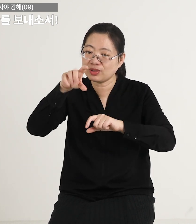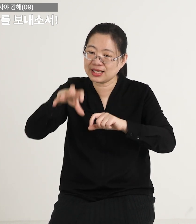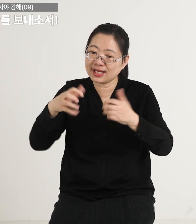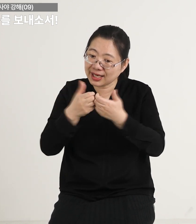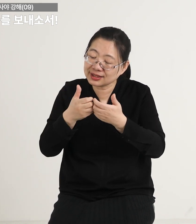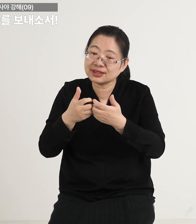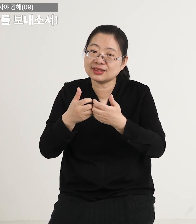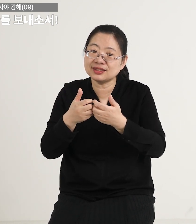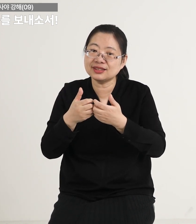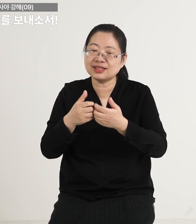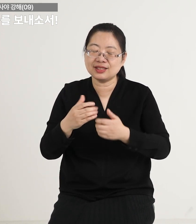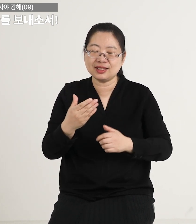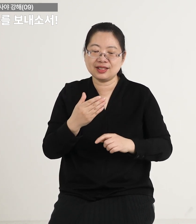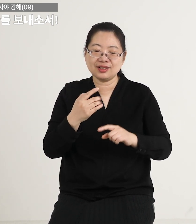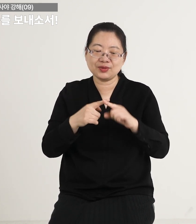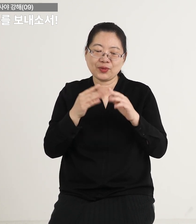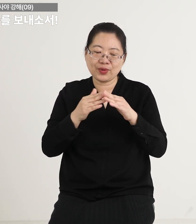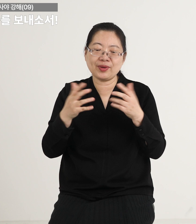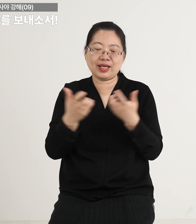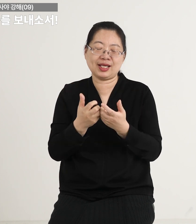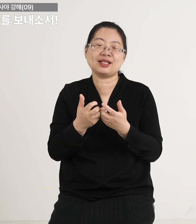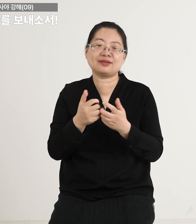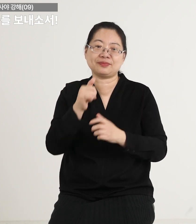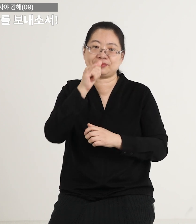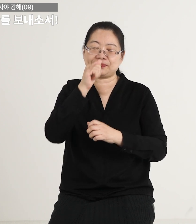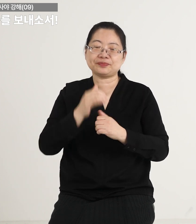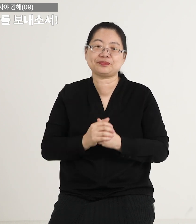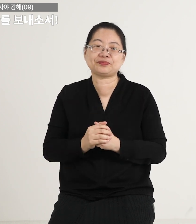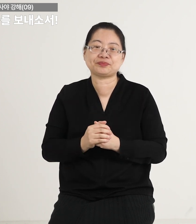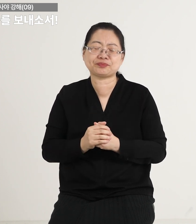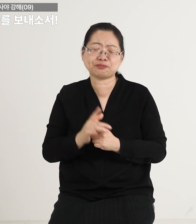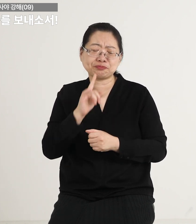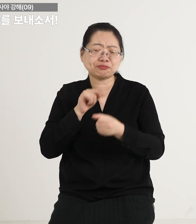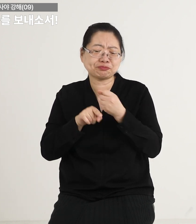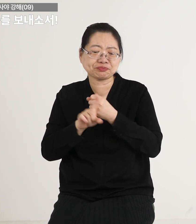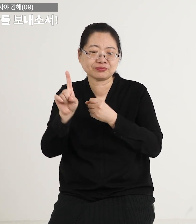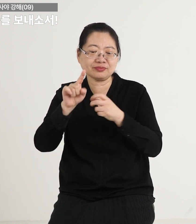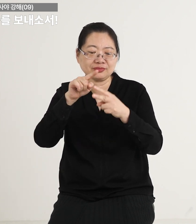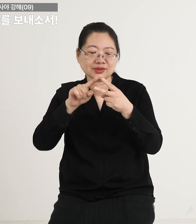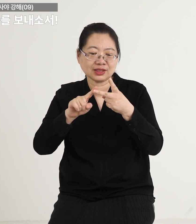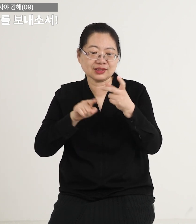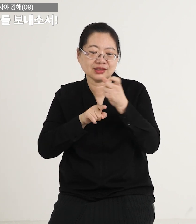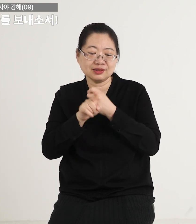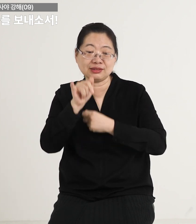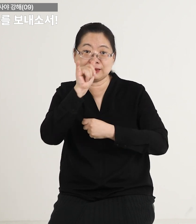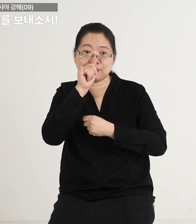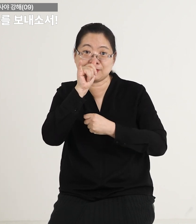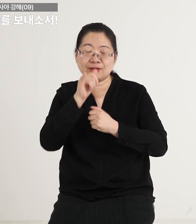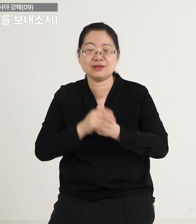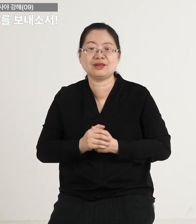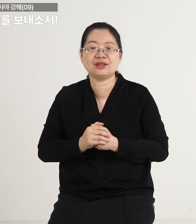가득했어요? 성전에 가득해요. 그 말은 무슨 말일까? 두 가지 의미가 있어요.